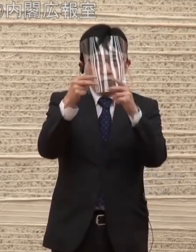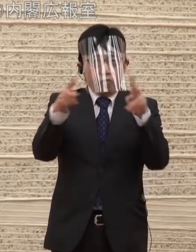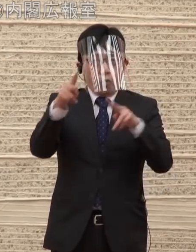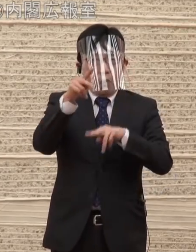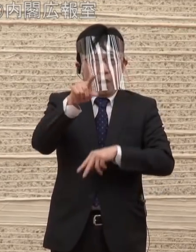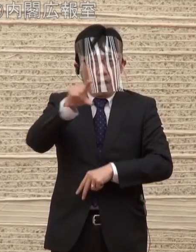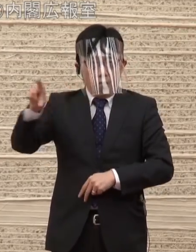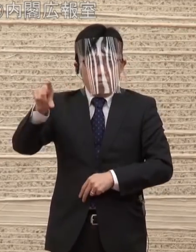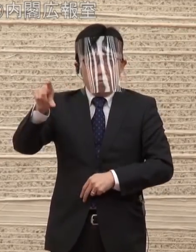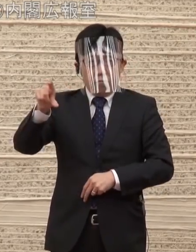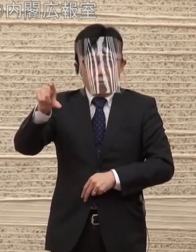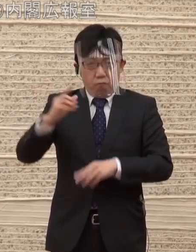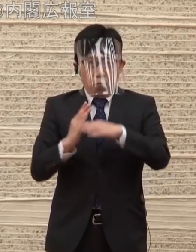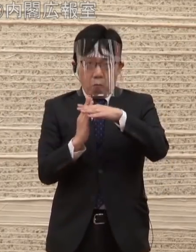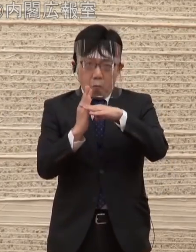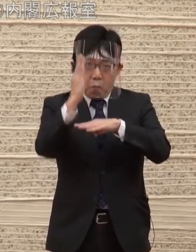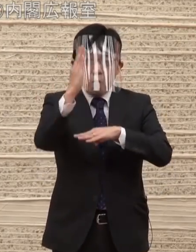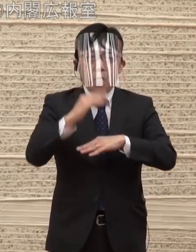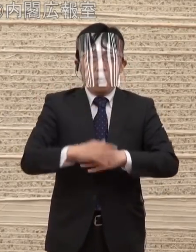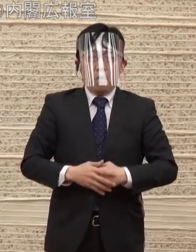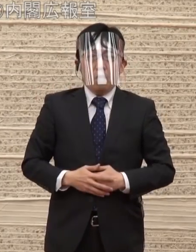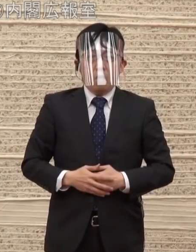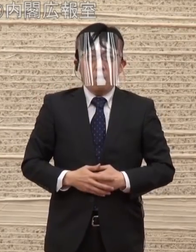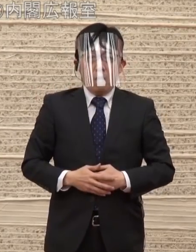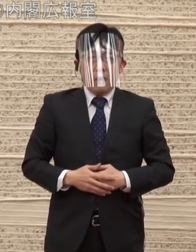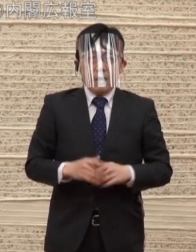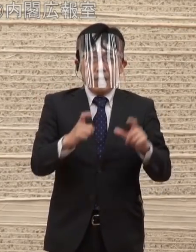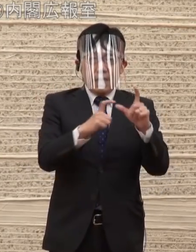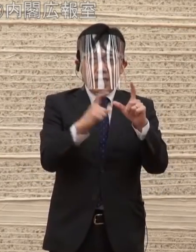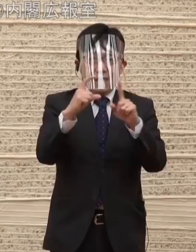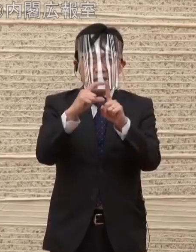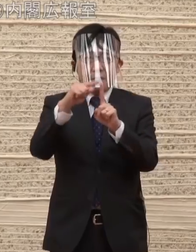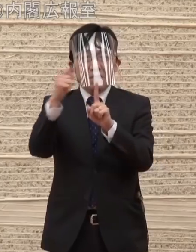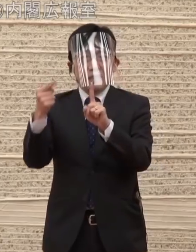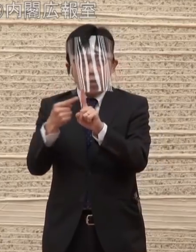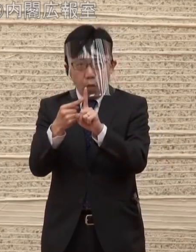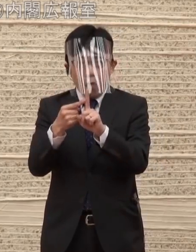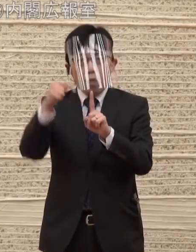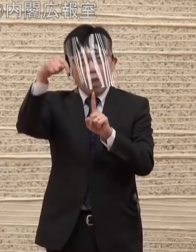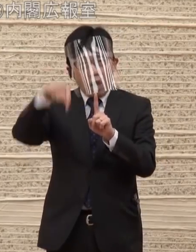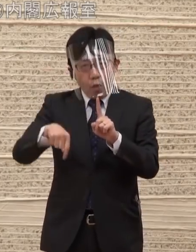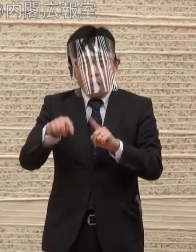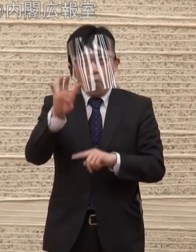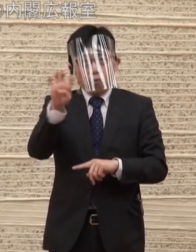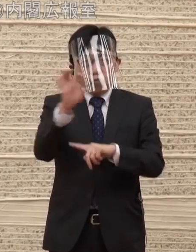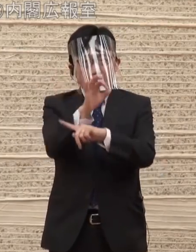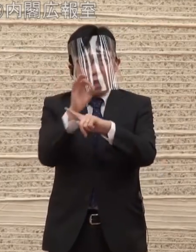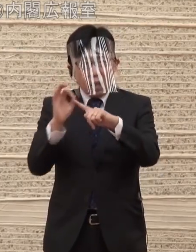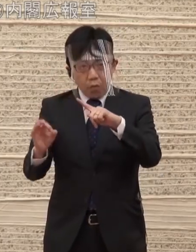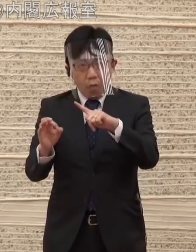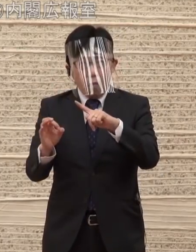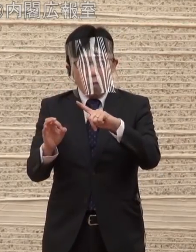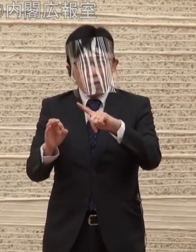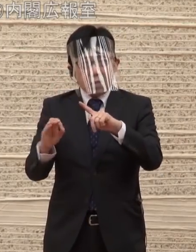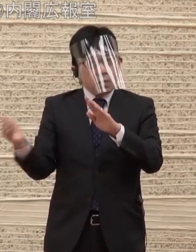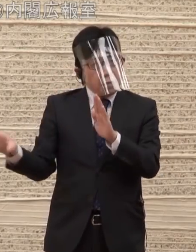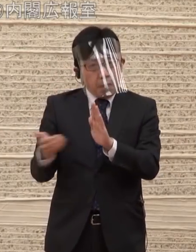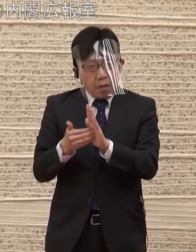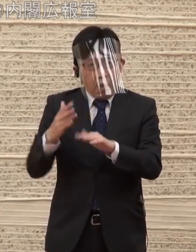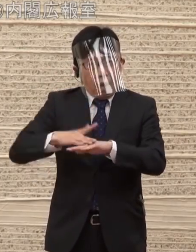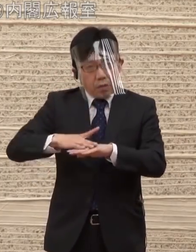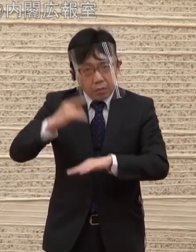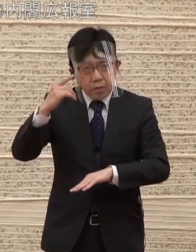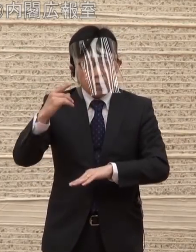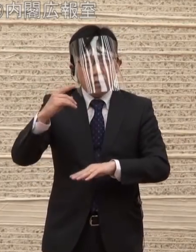もうとなりますgdp の4割に上るプロ全然すぐの規模